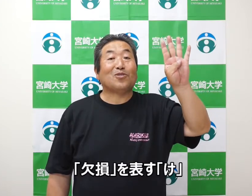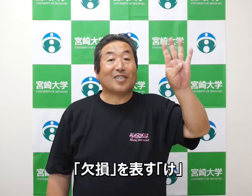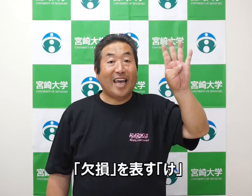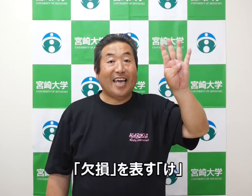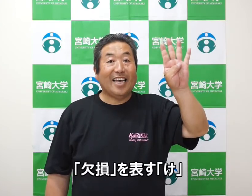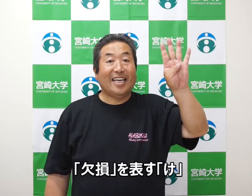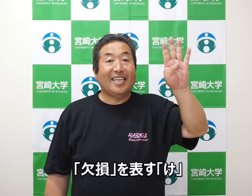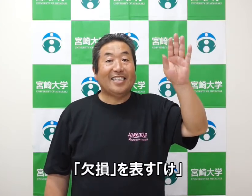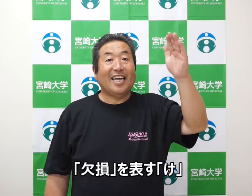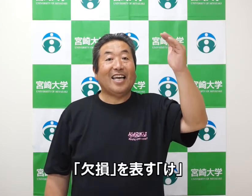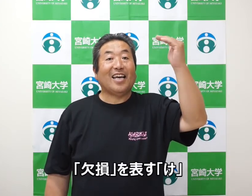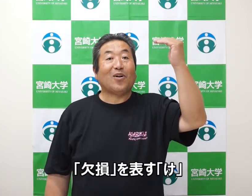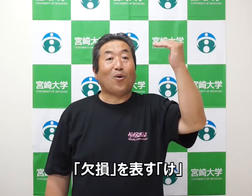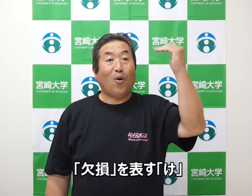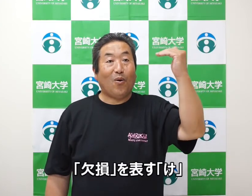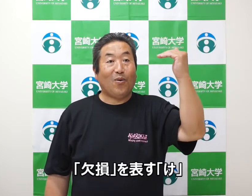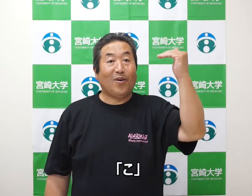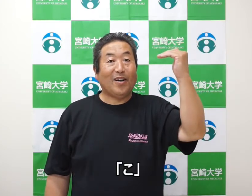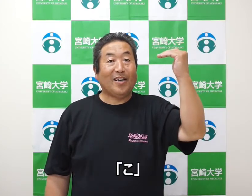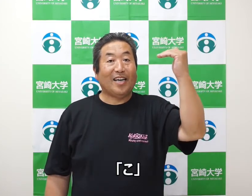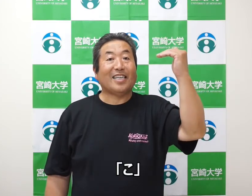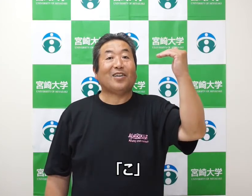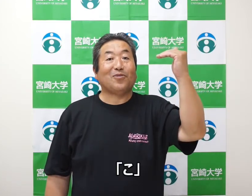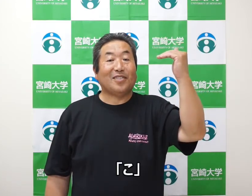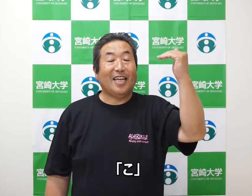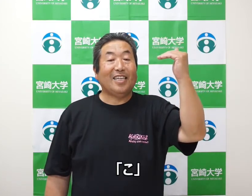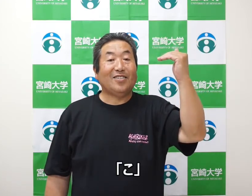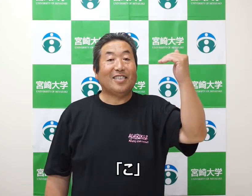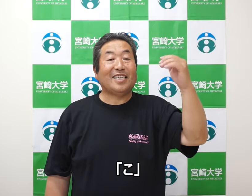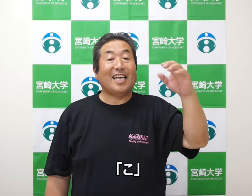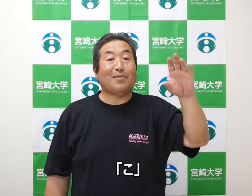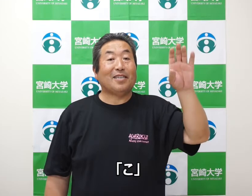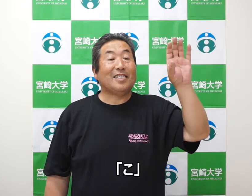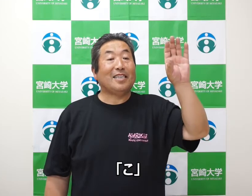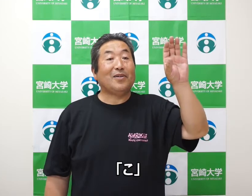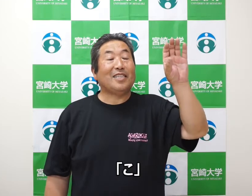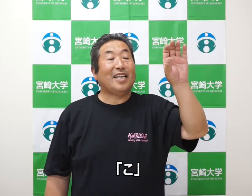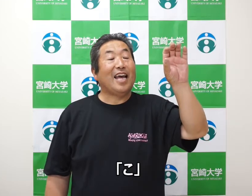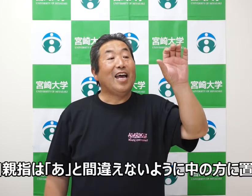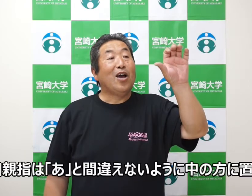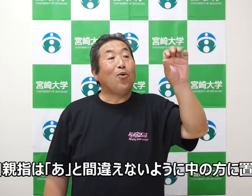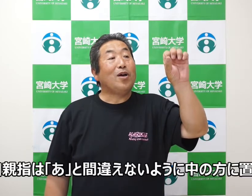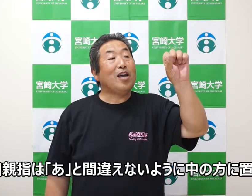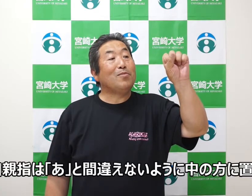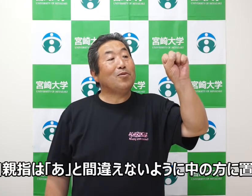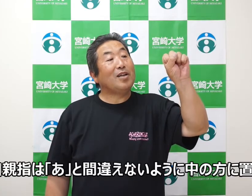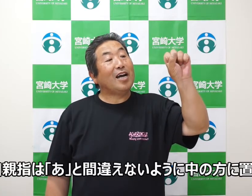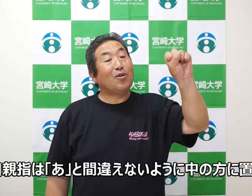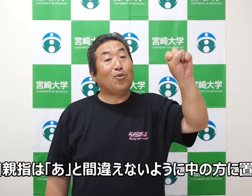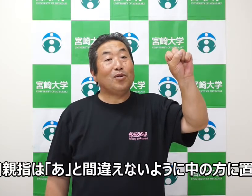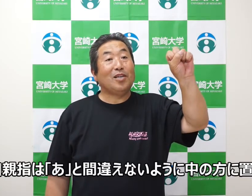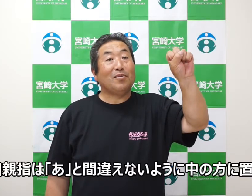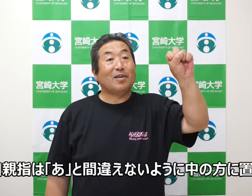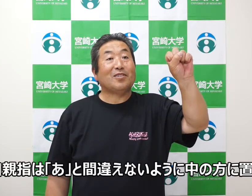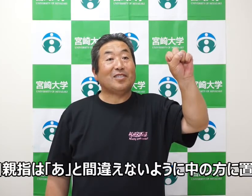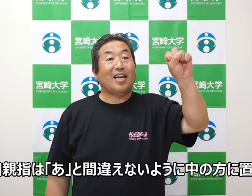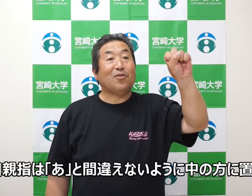け。で、こ。カタカナの子ですね。次、さいきます。さはですね、親指を中の方に置いてください。これが